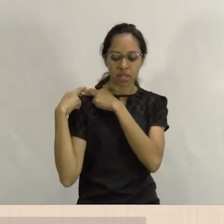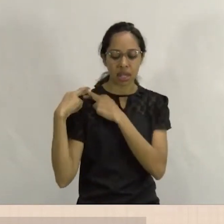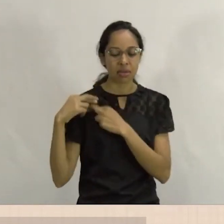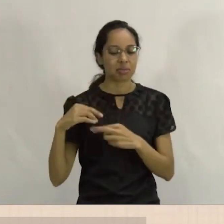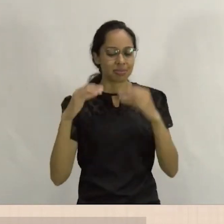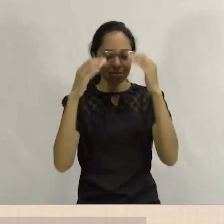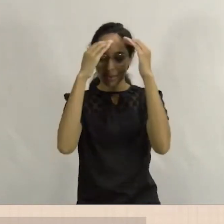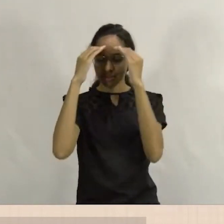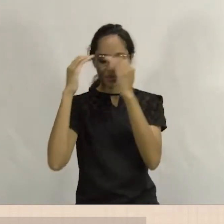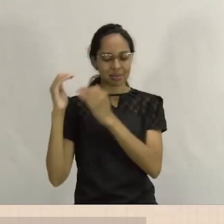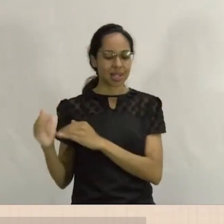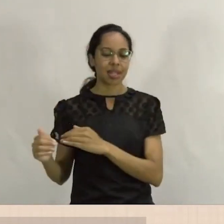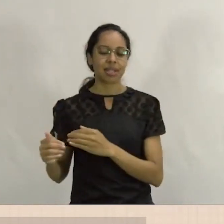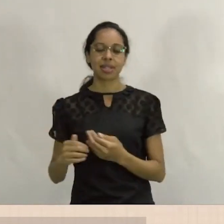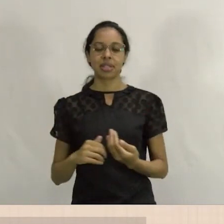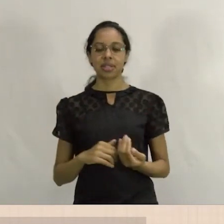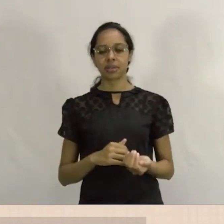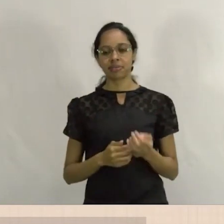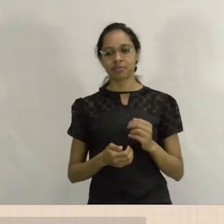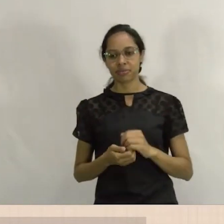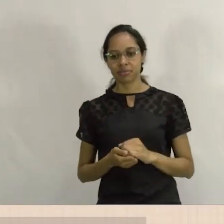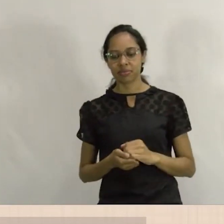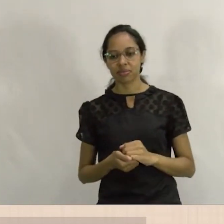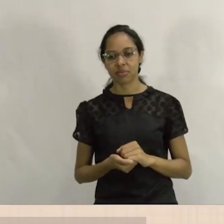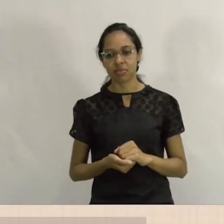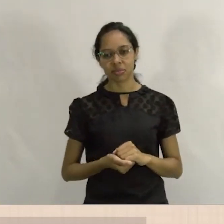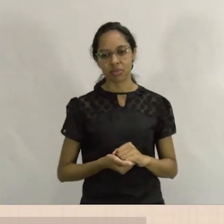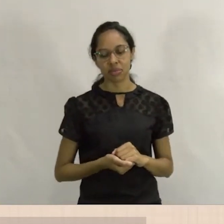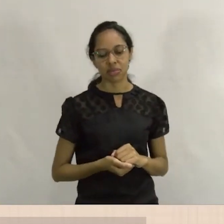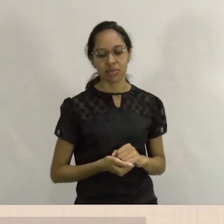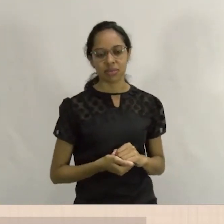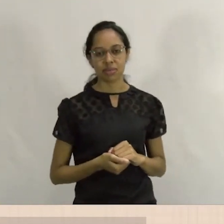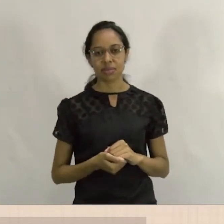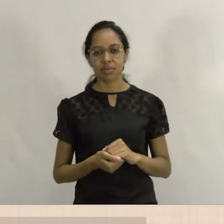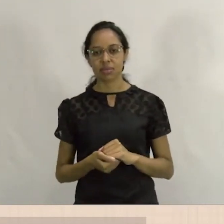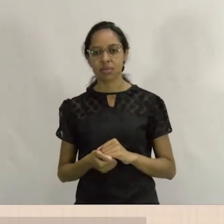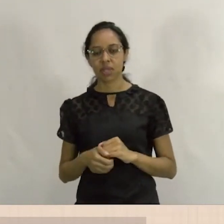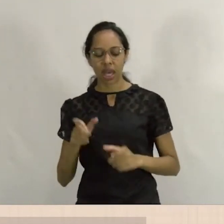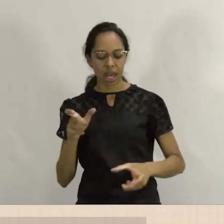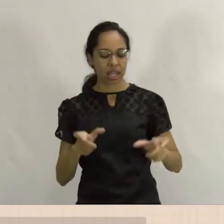contra os líderes e mordem.